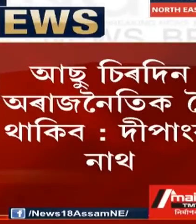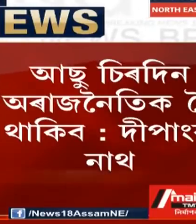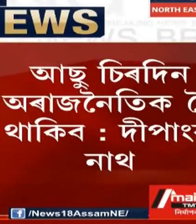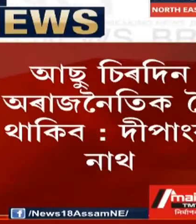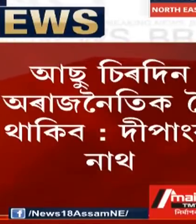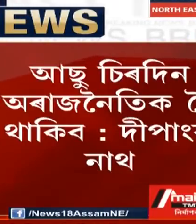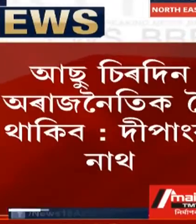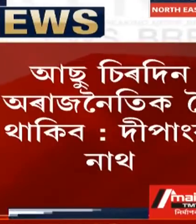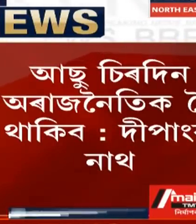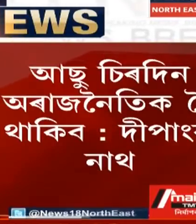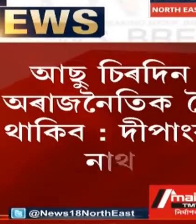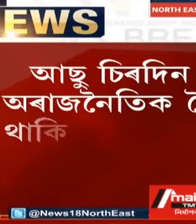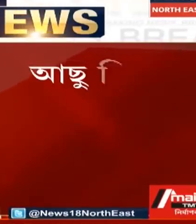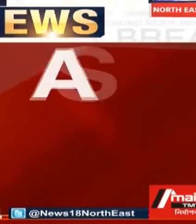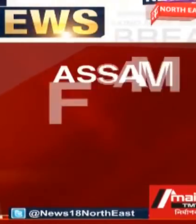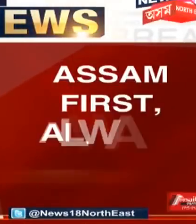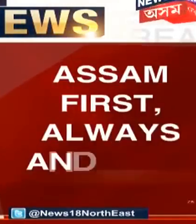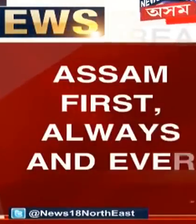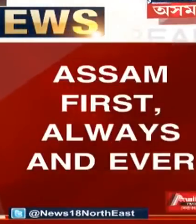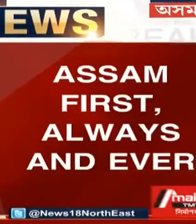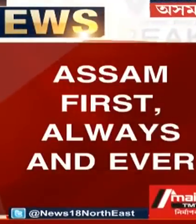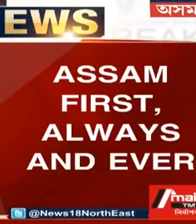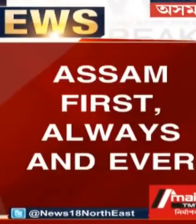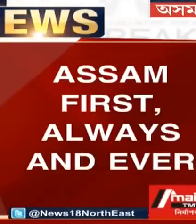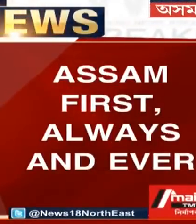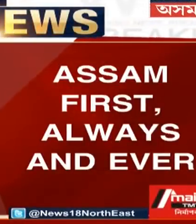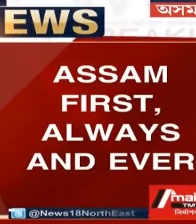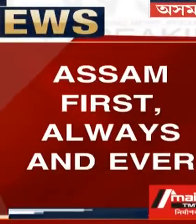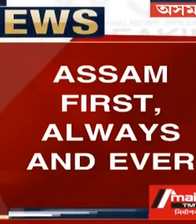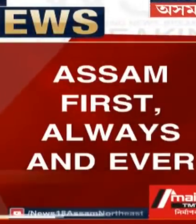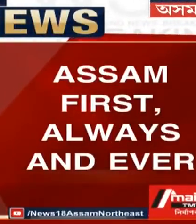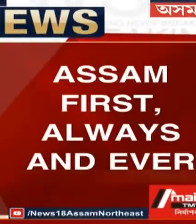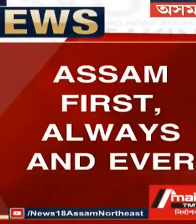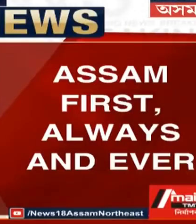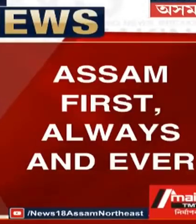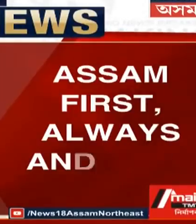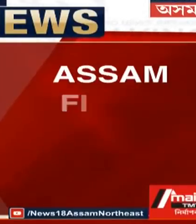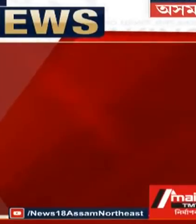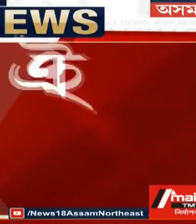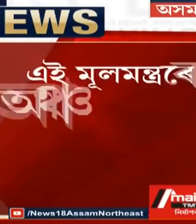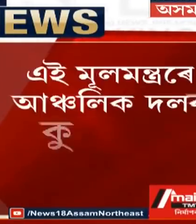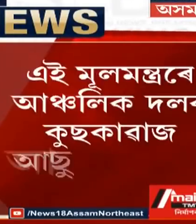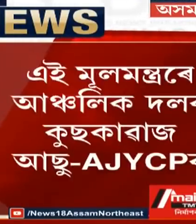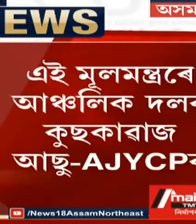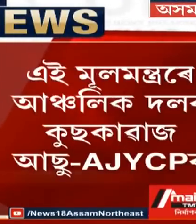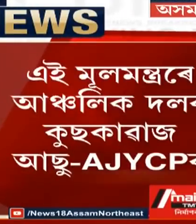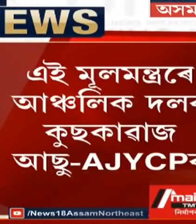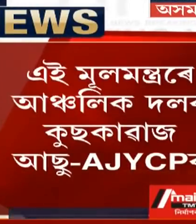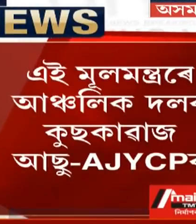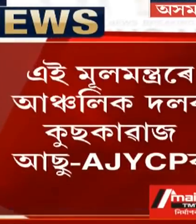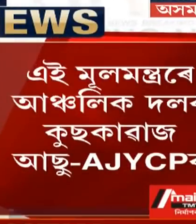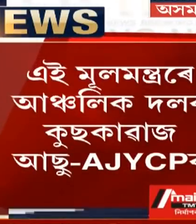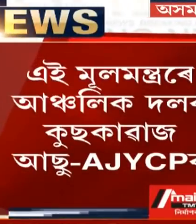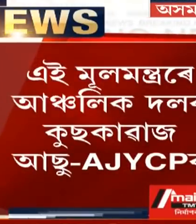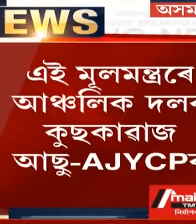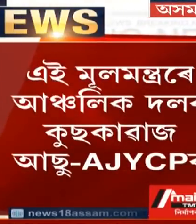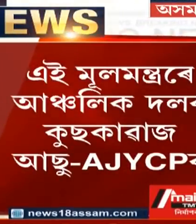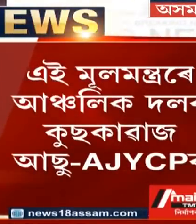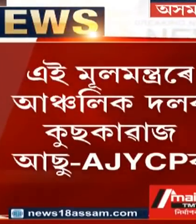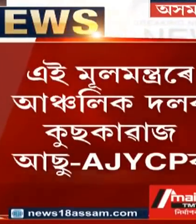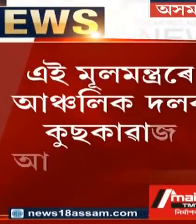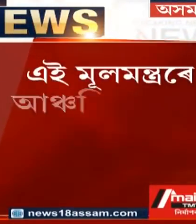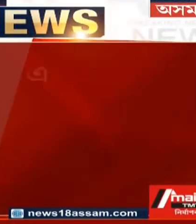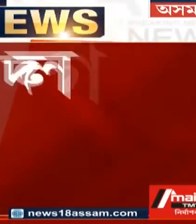केन्द्रिक आपोसर राजनीतिर जुगेद जतियों स्वार्थ जलांजलि दिया जी एट